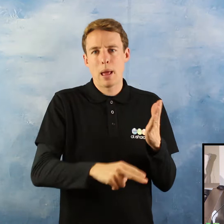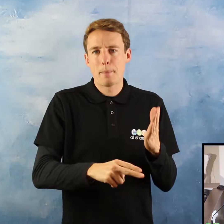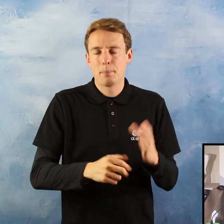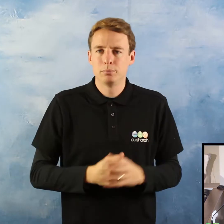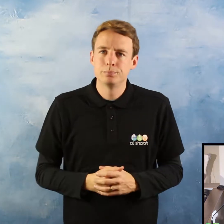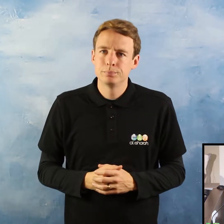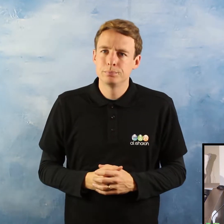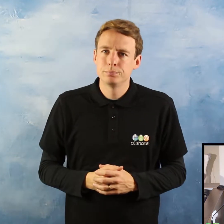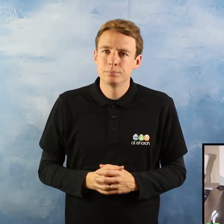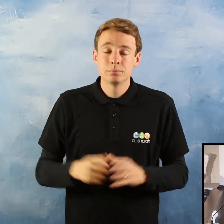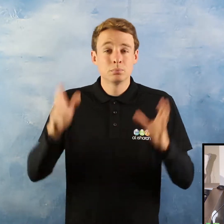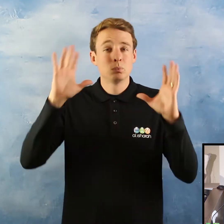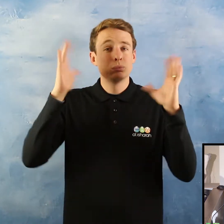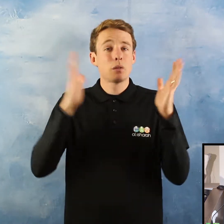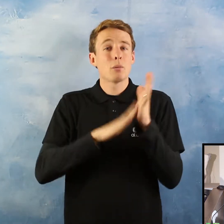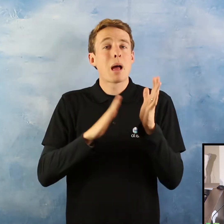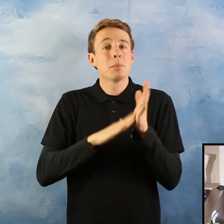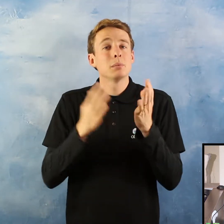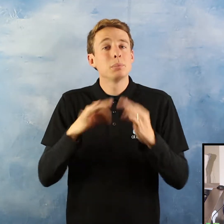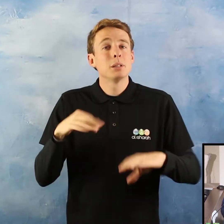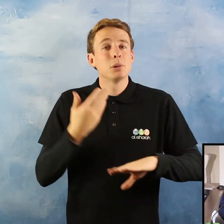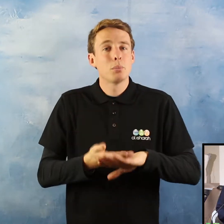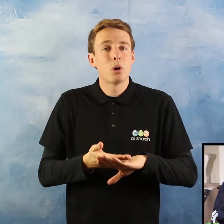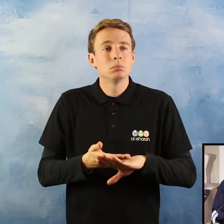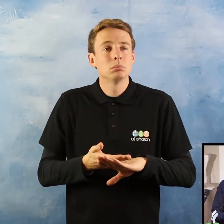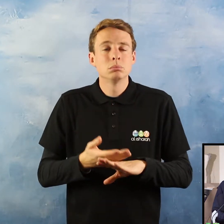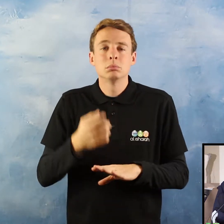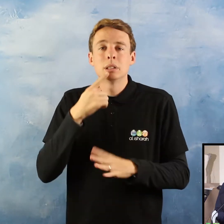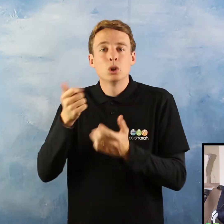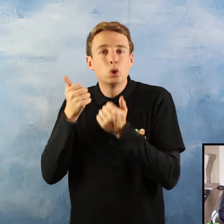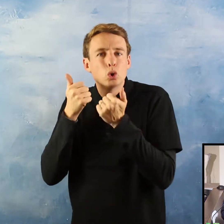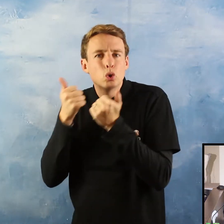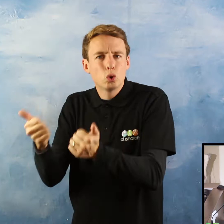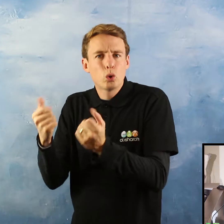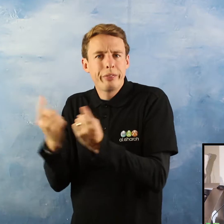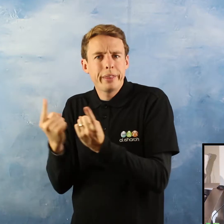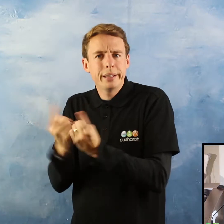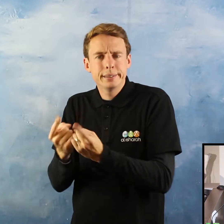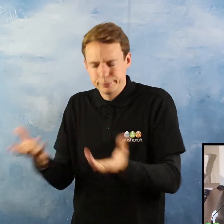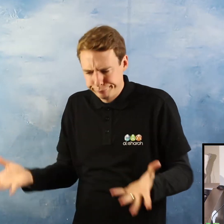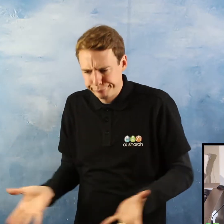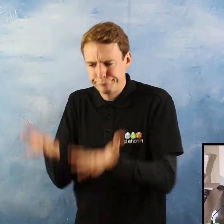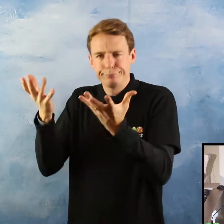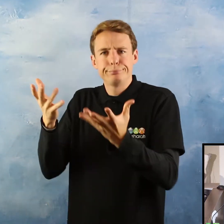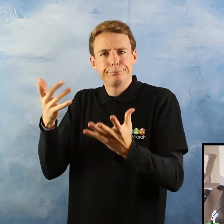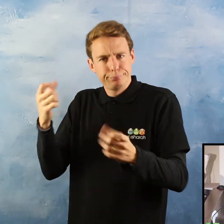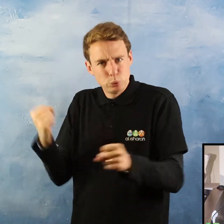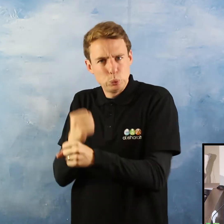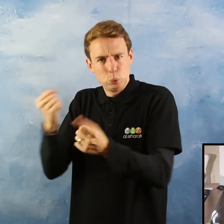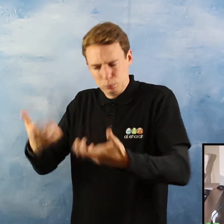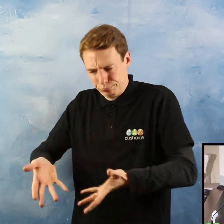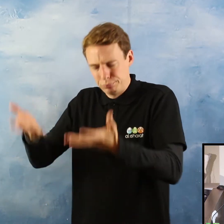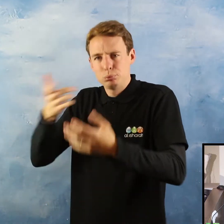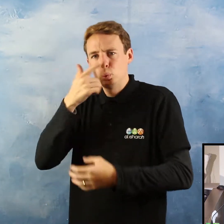the Prophet ﷺ, he tells us to do them. Whatever is bad, he tells us not